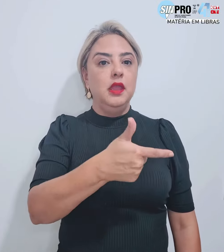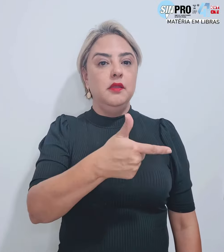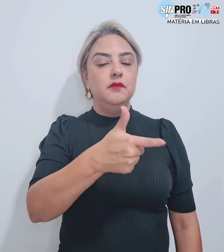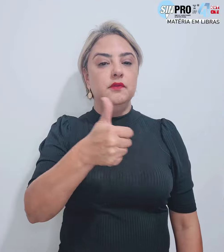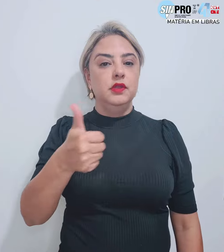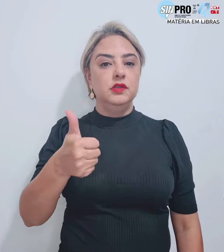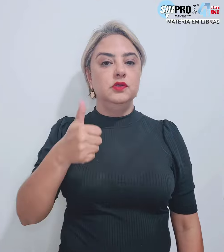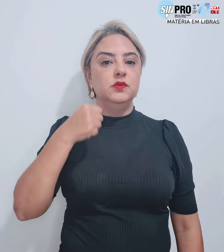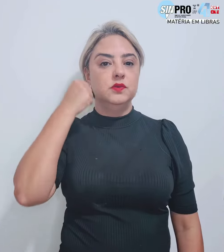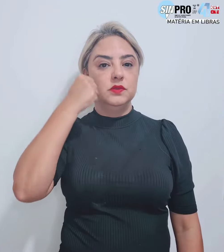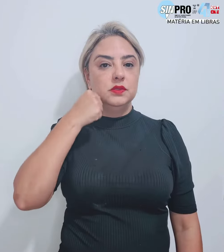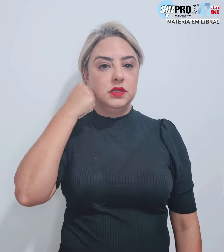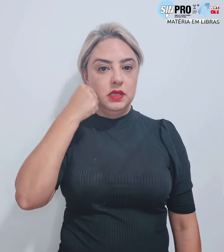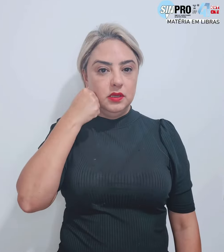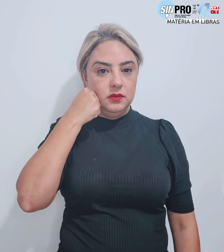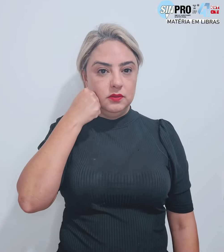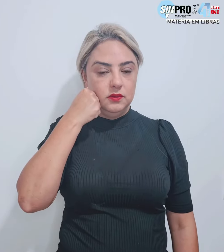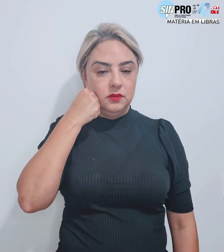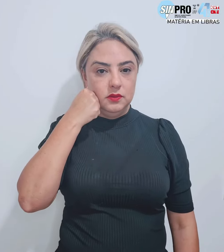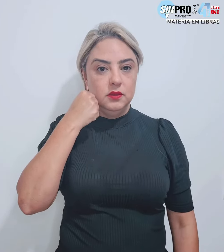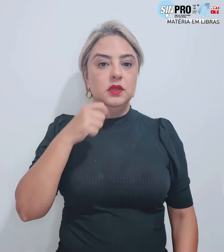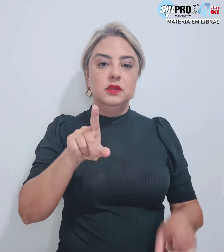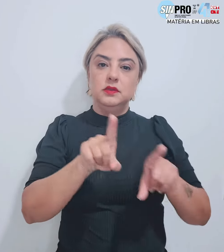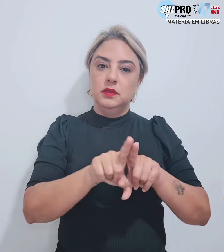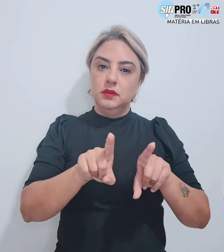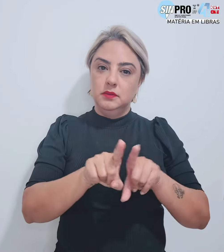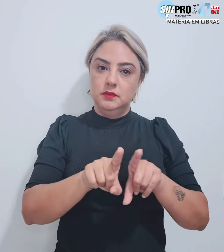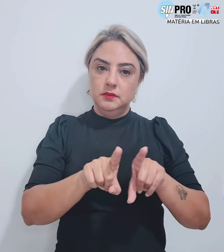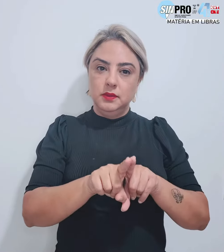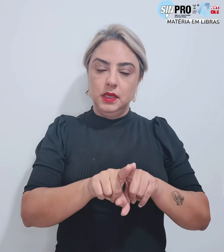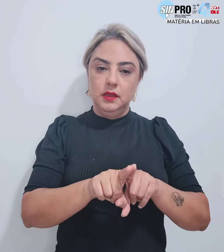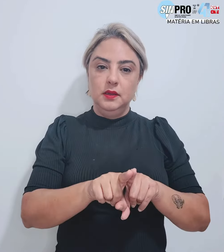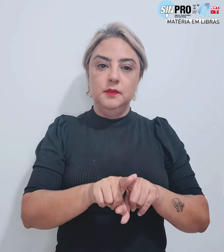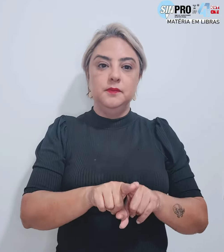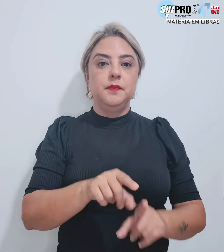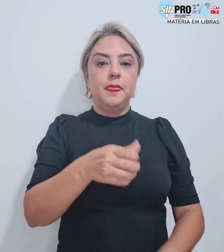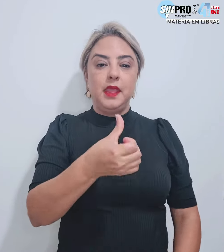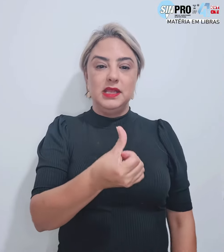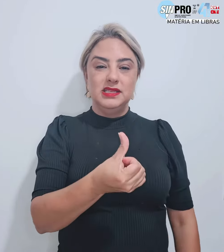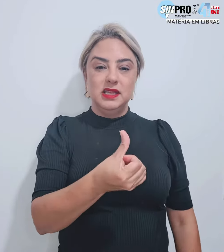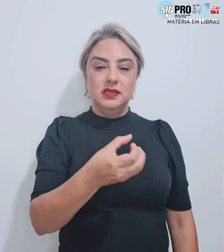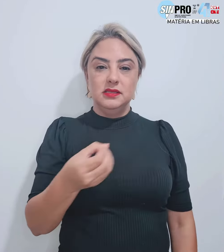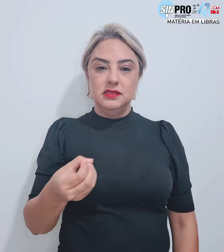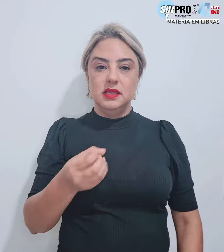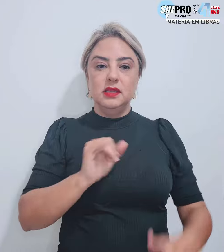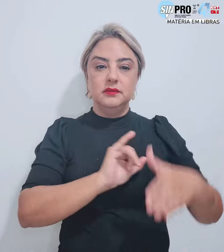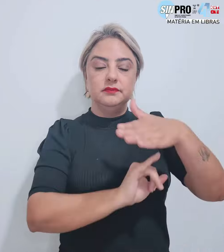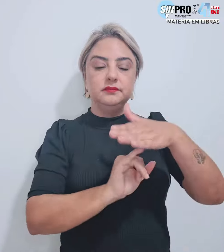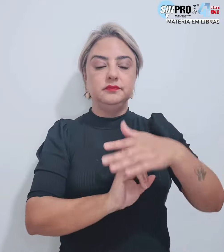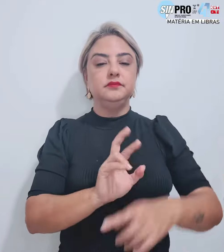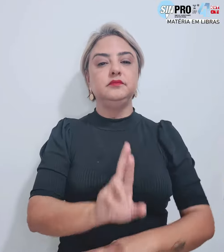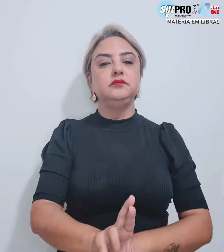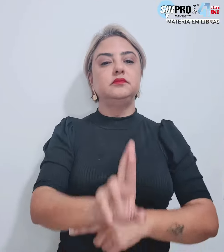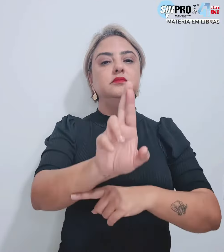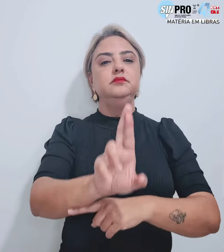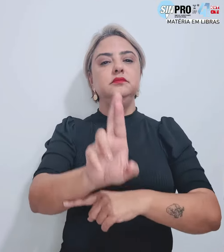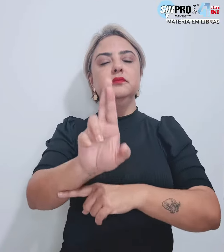de diferentes partidos, além de 60 entidades representativas das mais